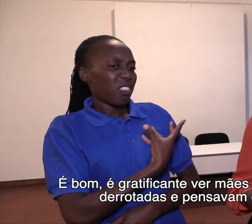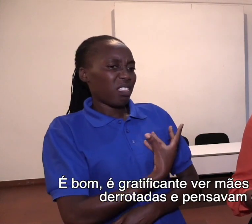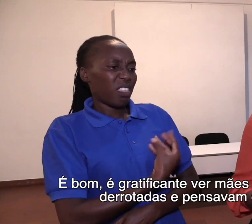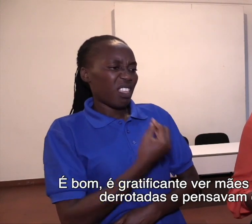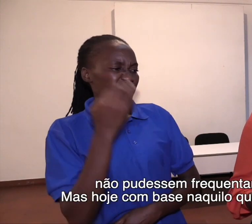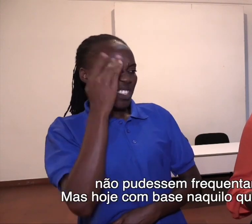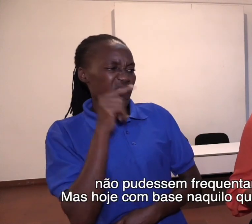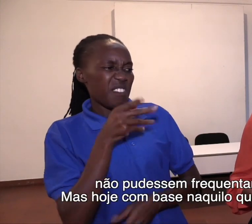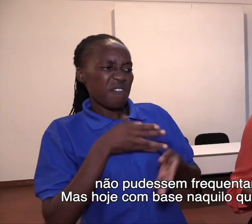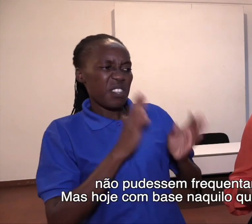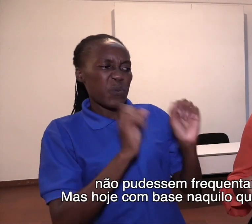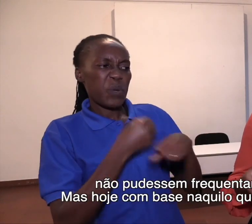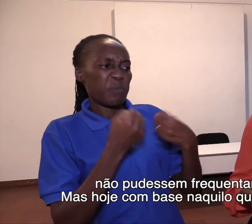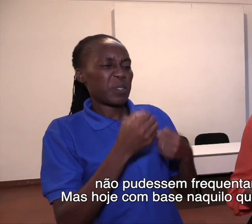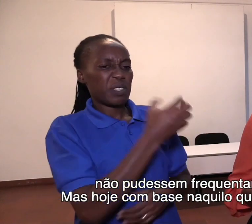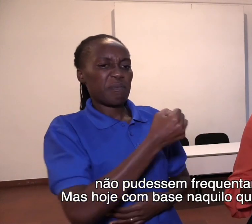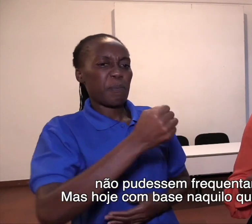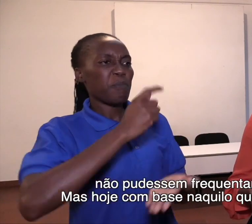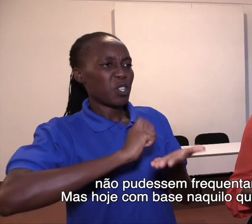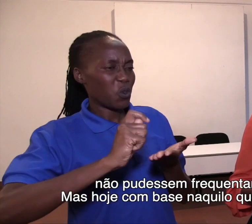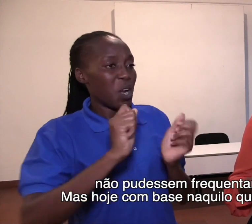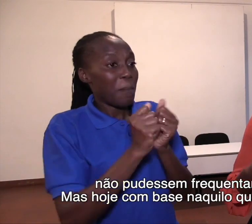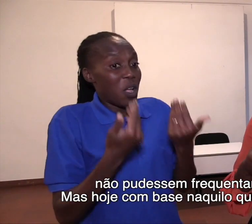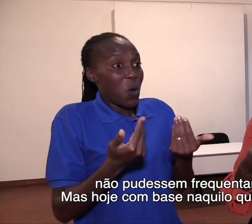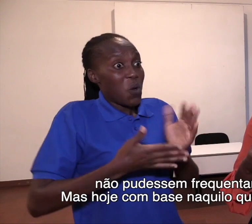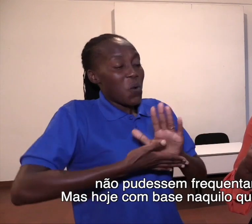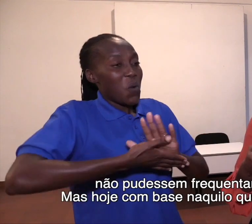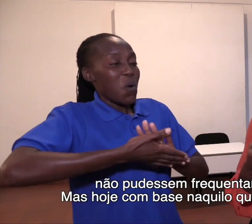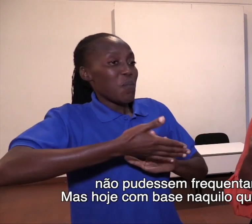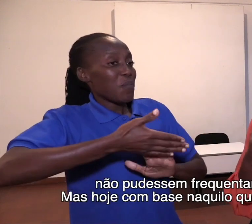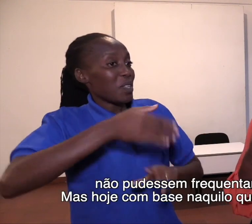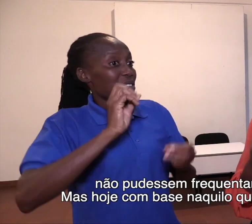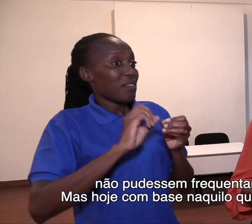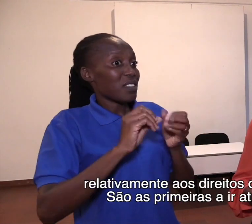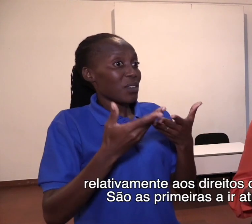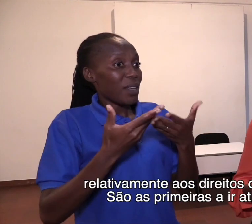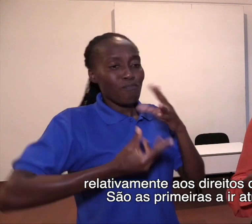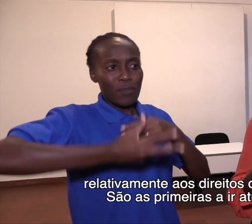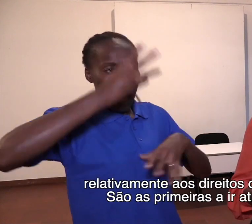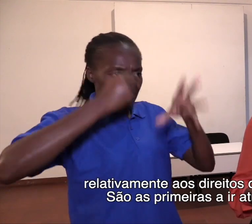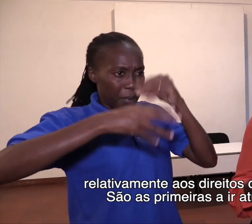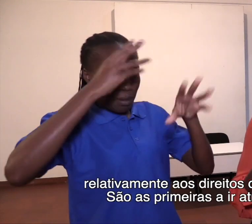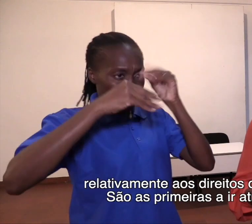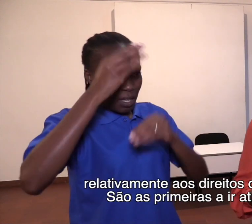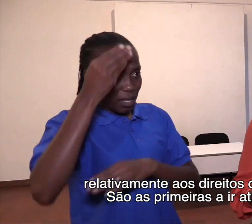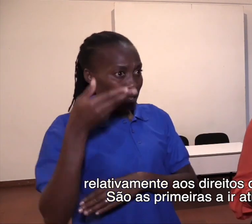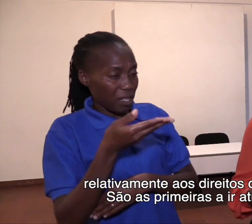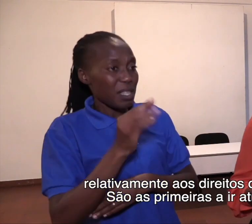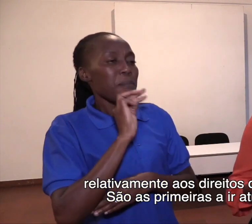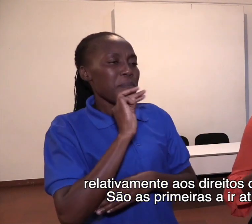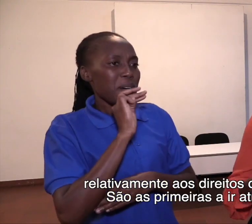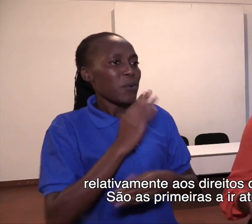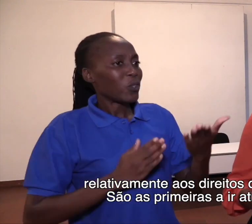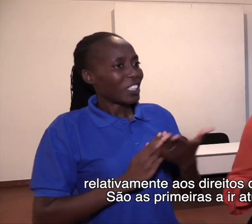não pudessem frequentar uma escola. Mas hoje, com base naquilo que elas aprenderam relativamente aos direitos